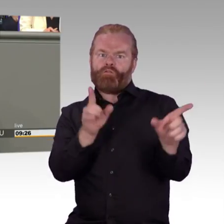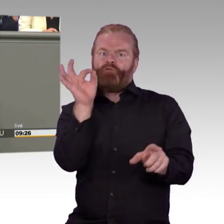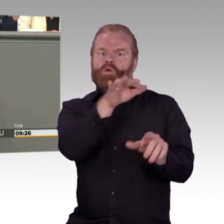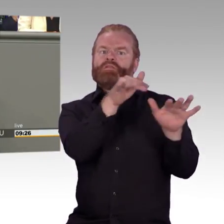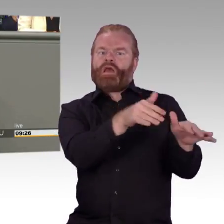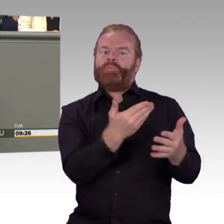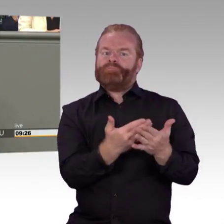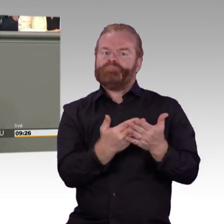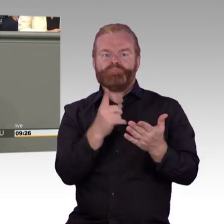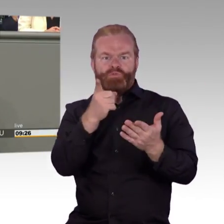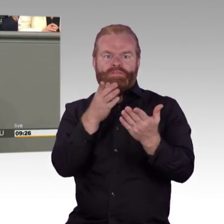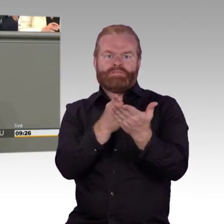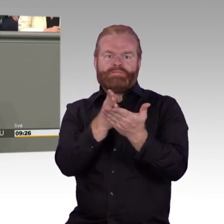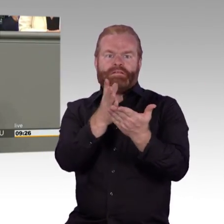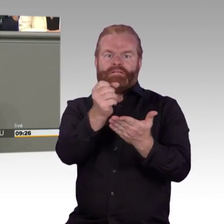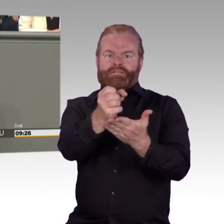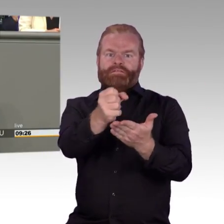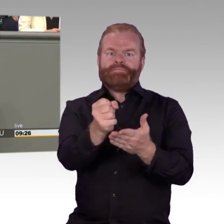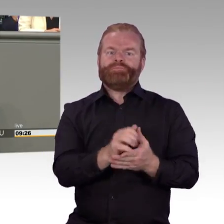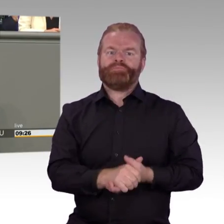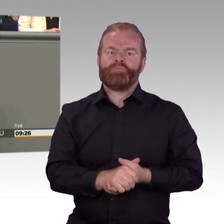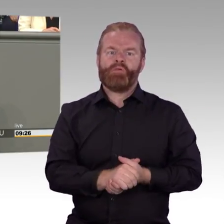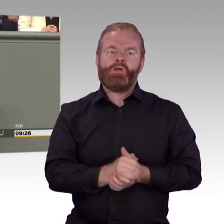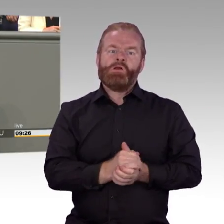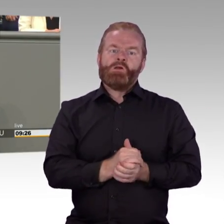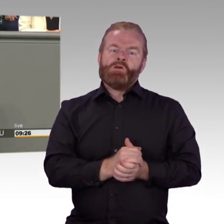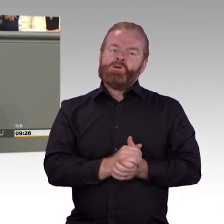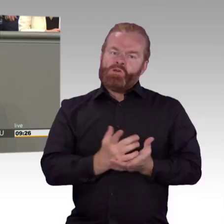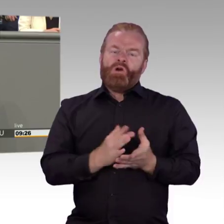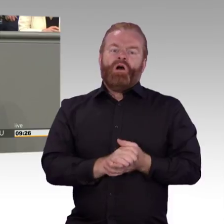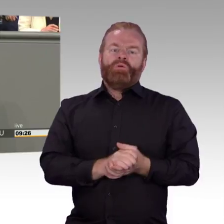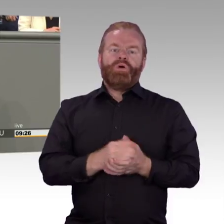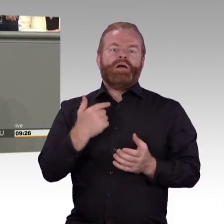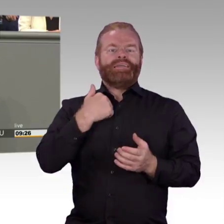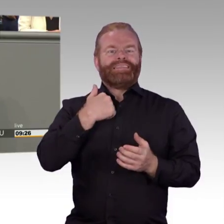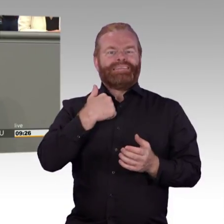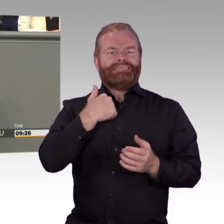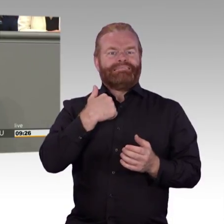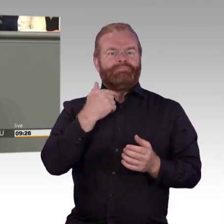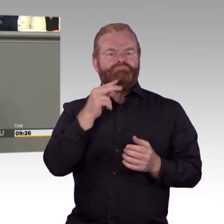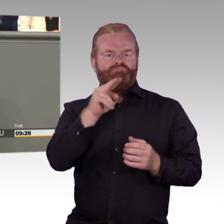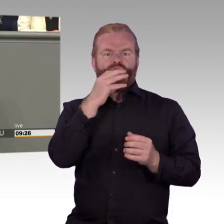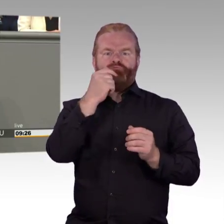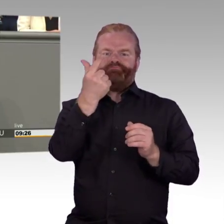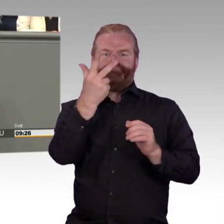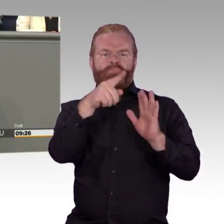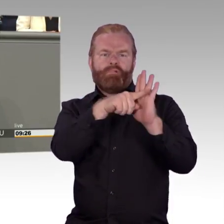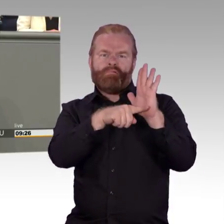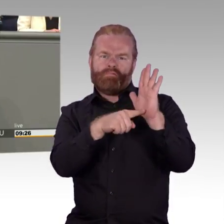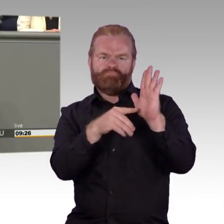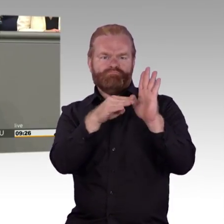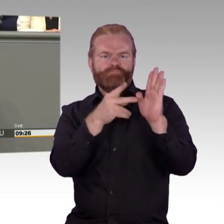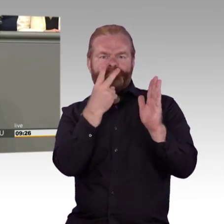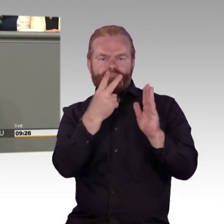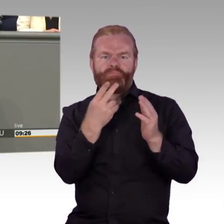zuständig ist. Das garantiert den schnellen Weg zur verbindlichen Regelung beim BGH. Wir haben am Beginn der Verhandlung einige Hinweise